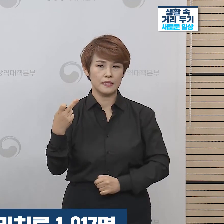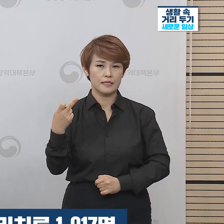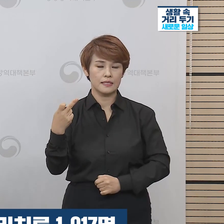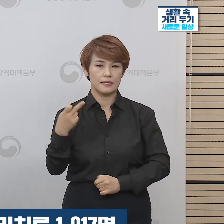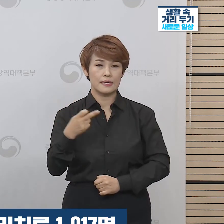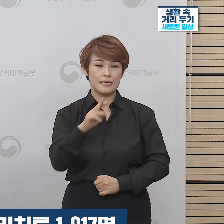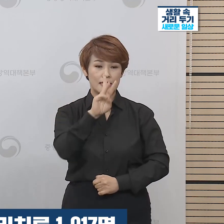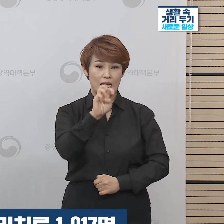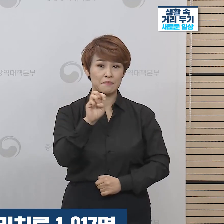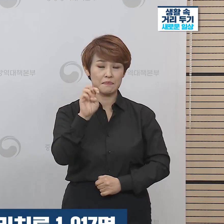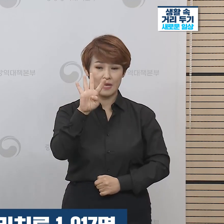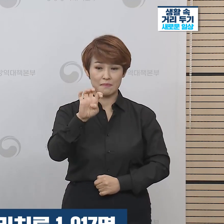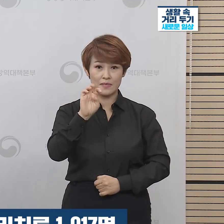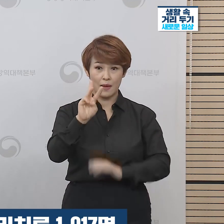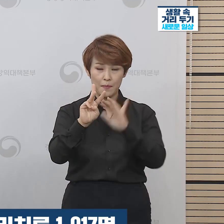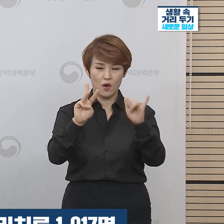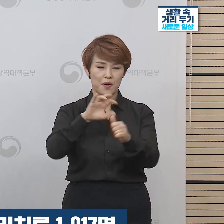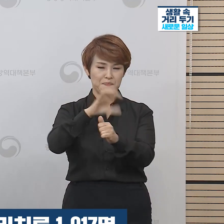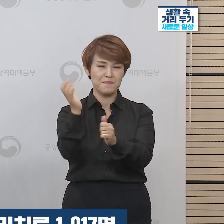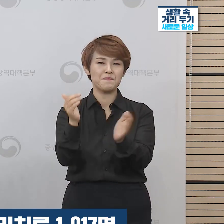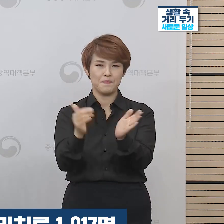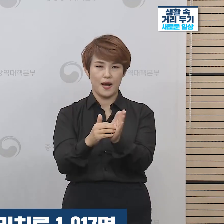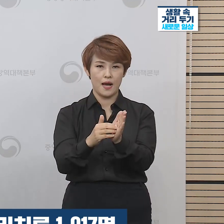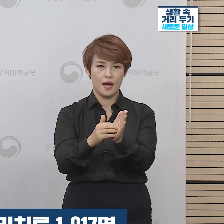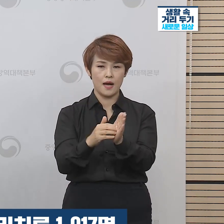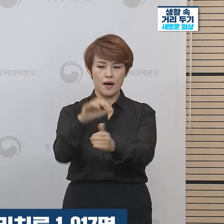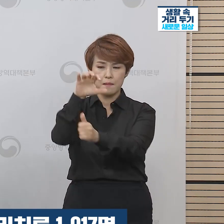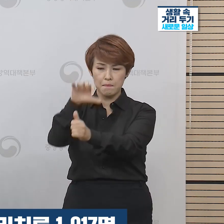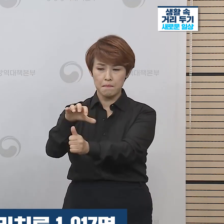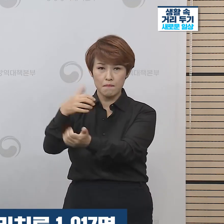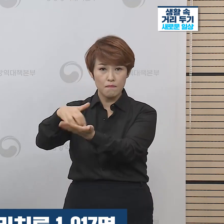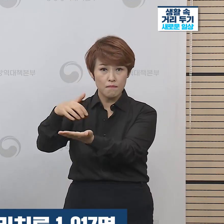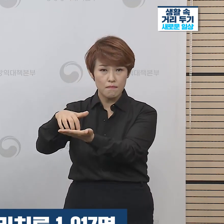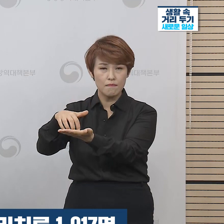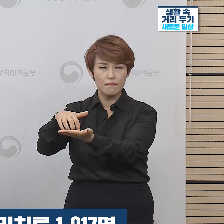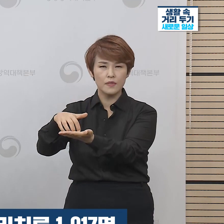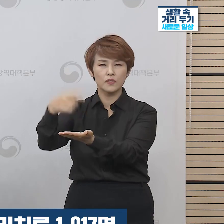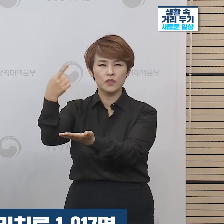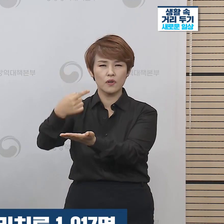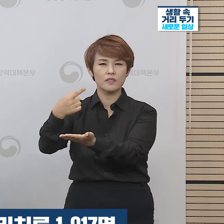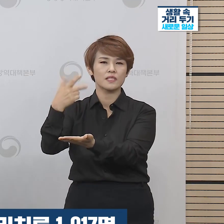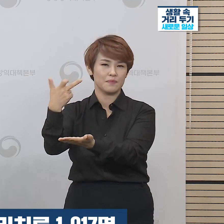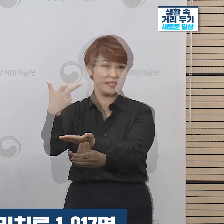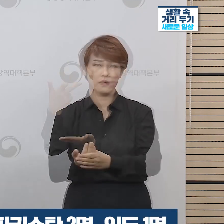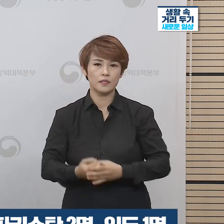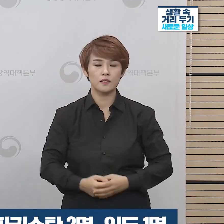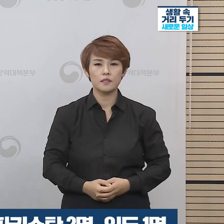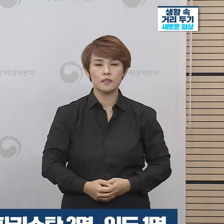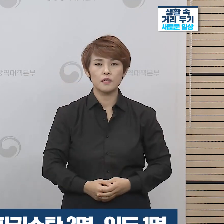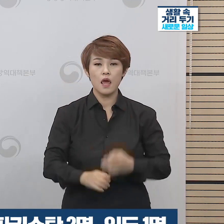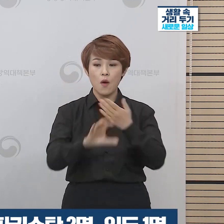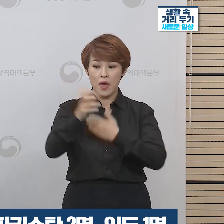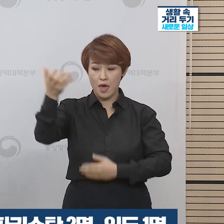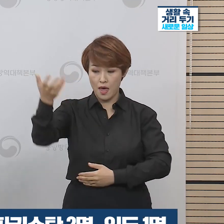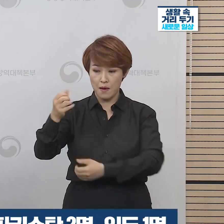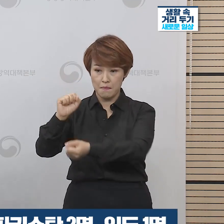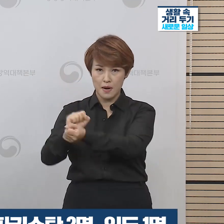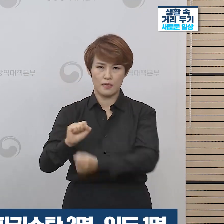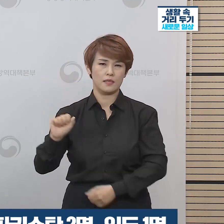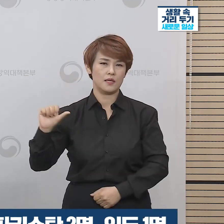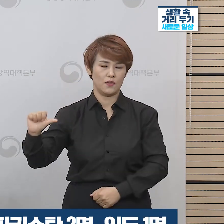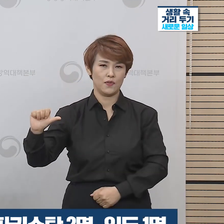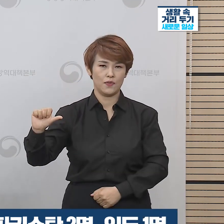43명이 경리 해제되어 현재 경리 중인 분은 1,017 명 입니다 해외 유입은 5명이